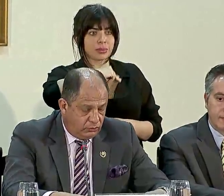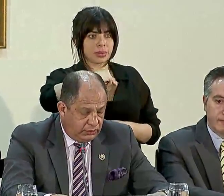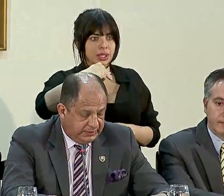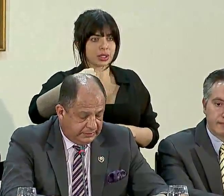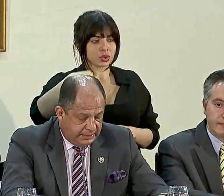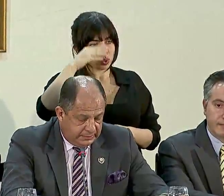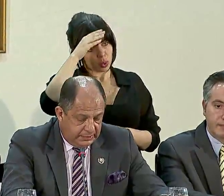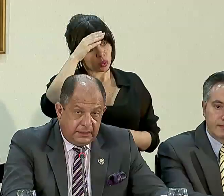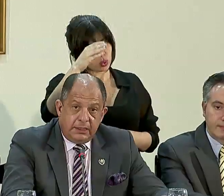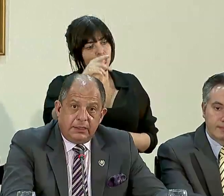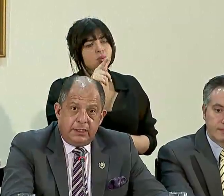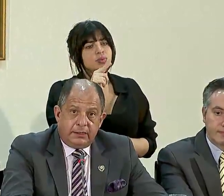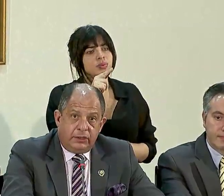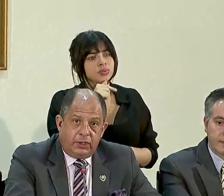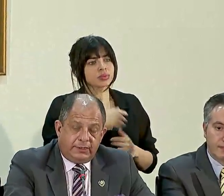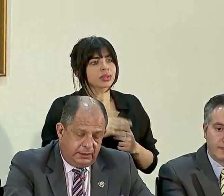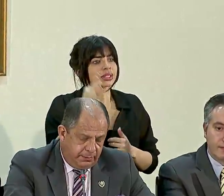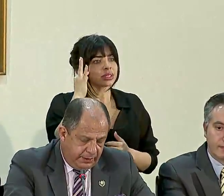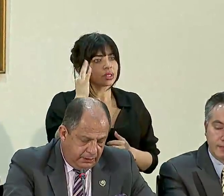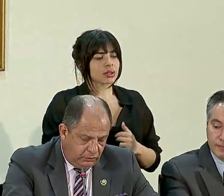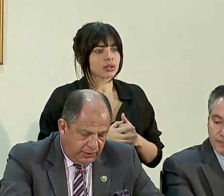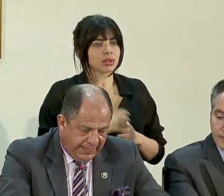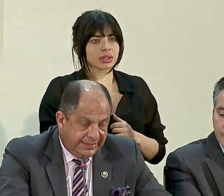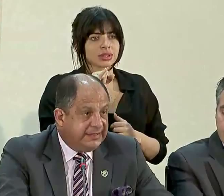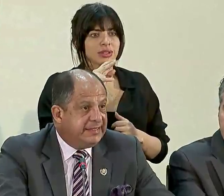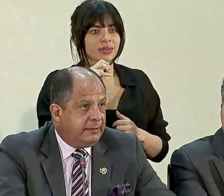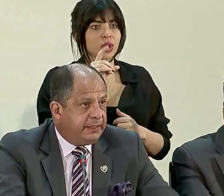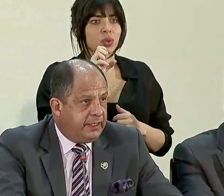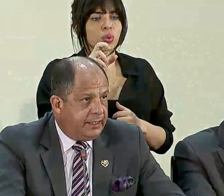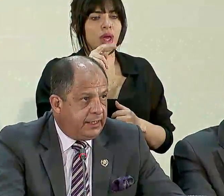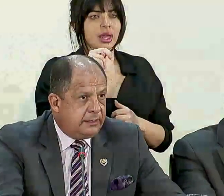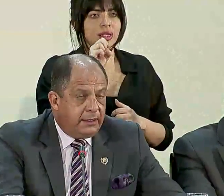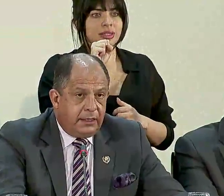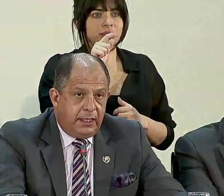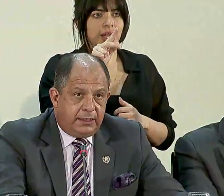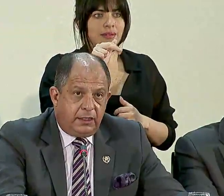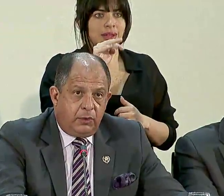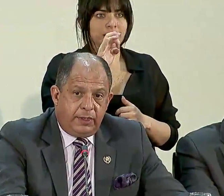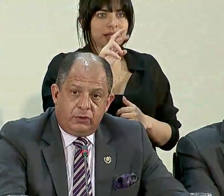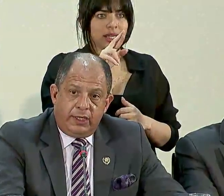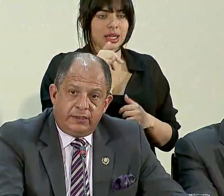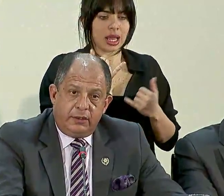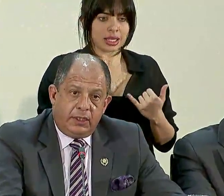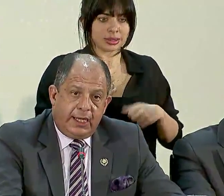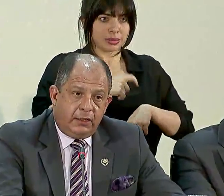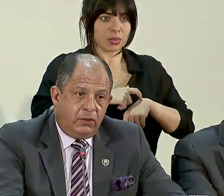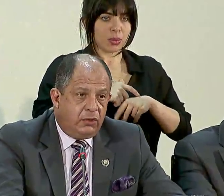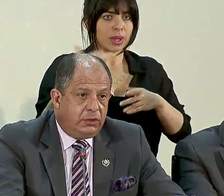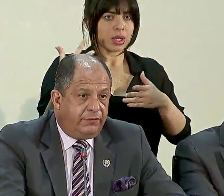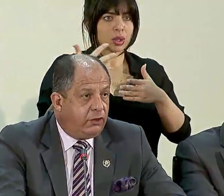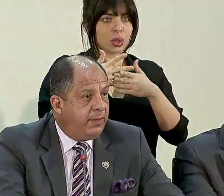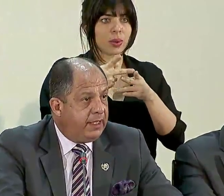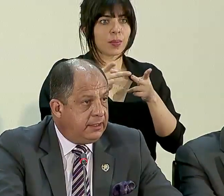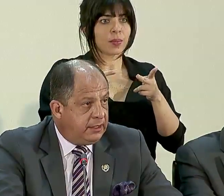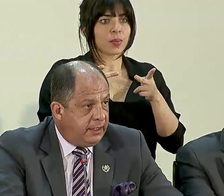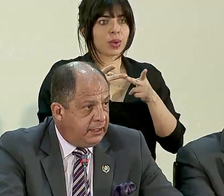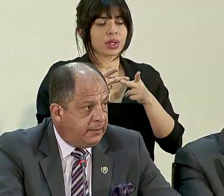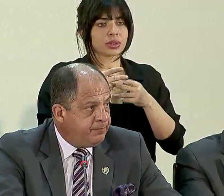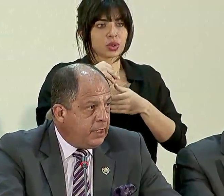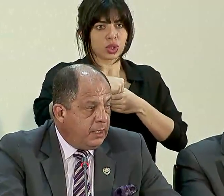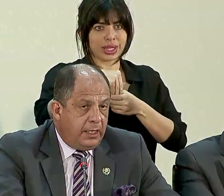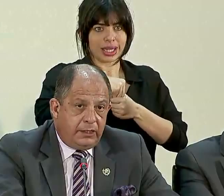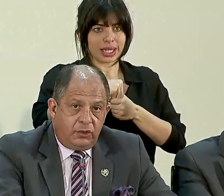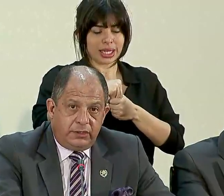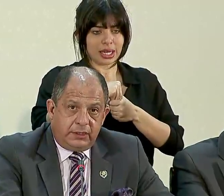de Cultura. Se trata de la señora Silvi Durán Salvatierra, quien hasta el momento ha ejercido el cargo de forma